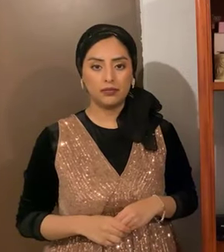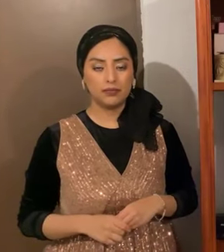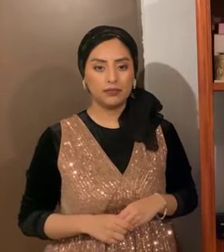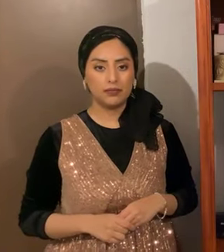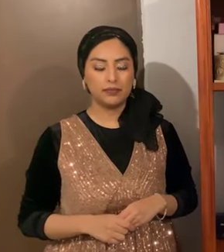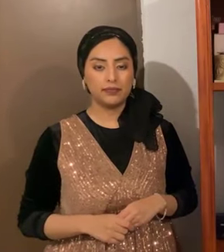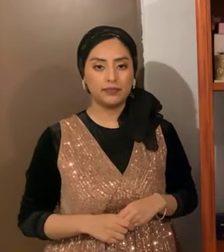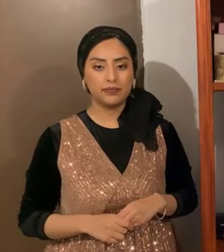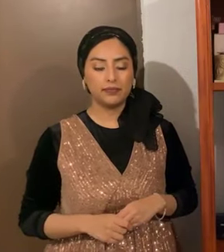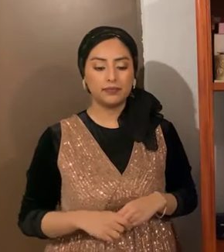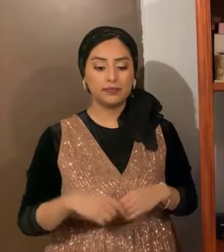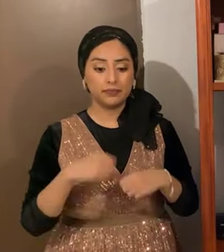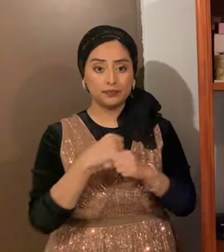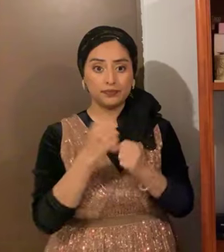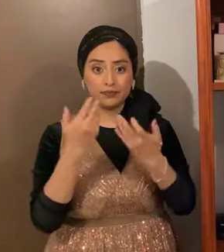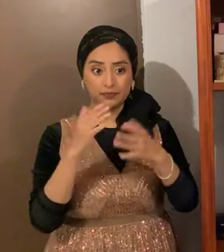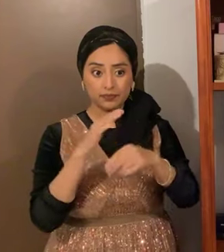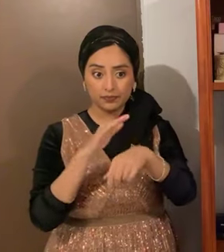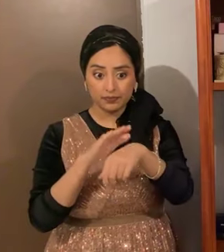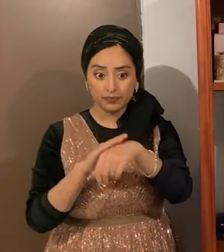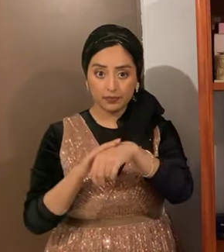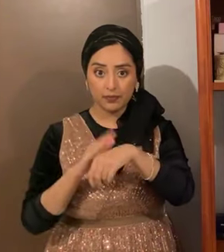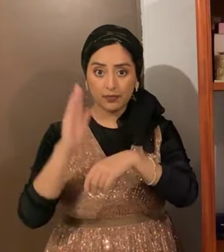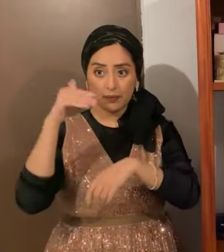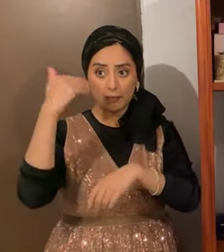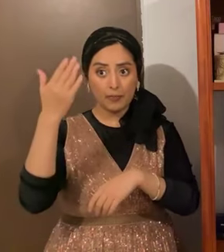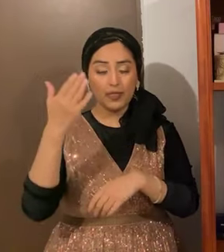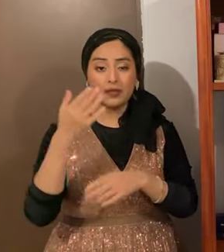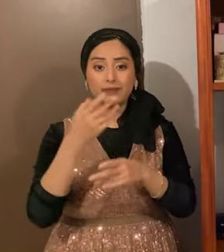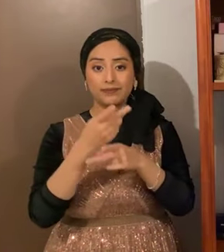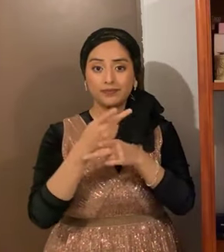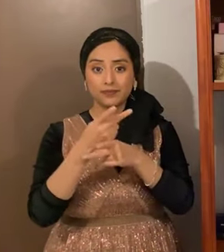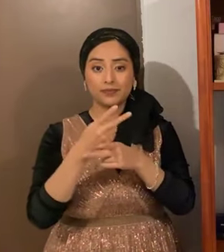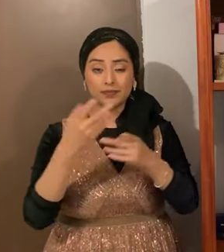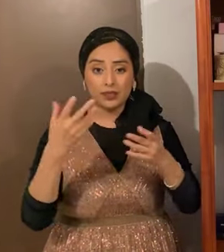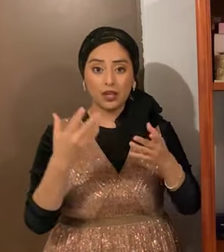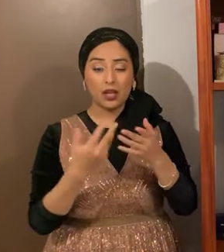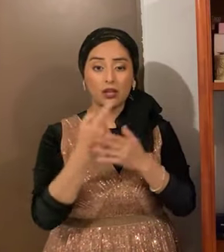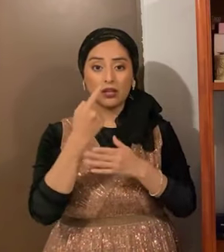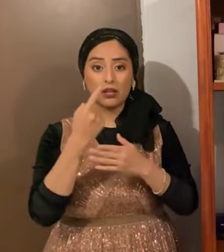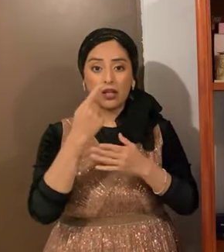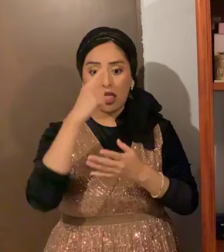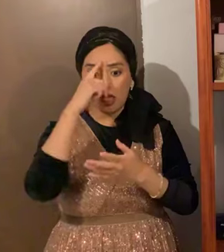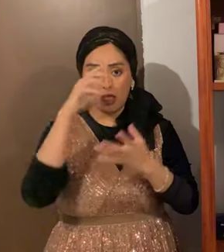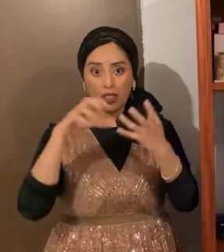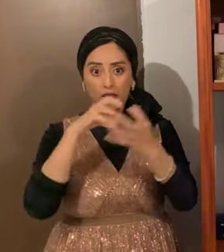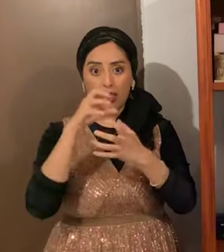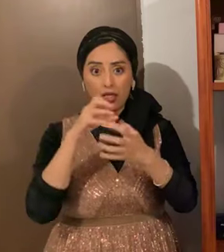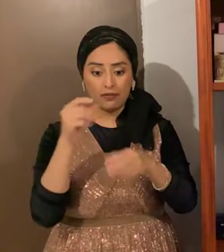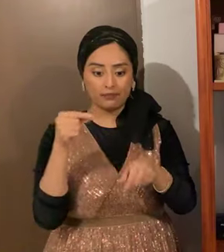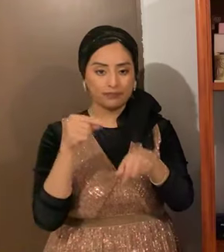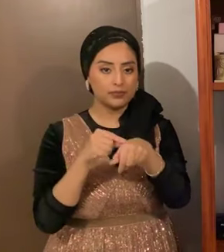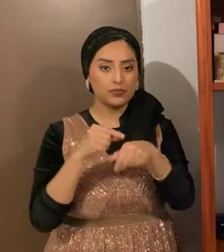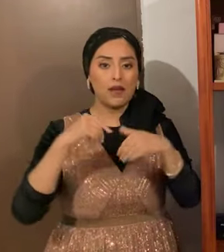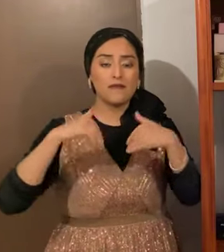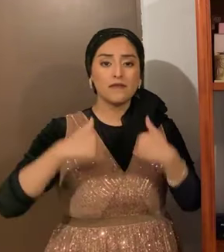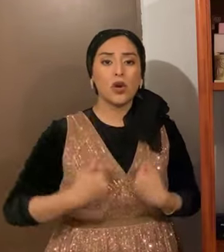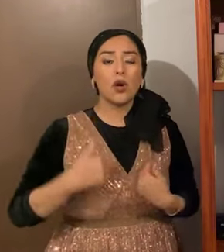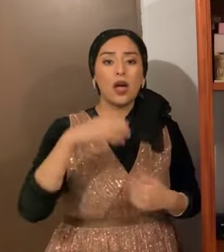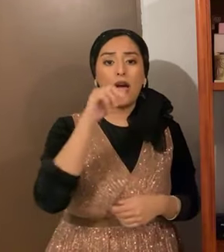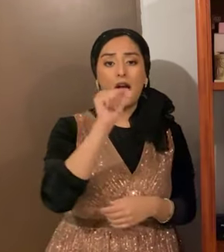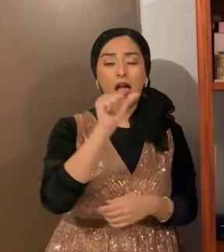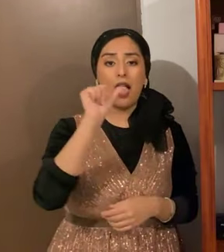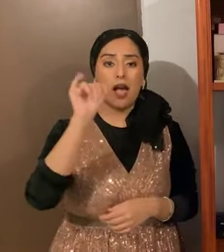Los fabricantes ya lo avisan, se avecina una nueva crisis de microchips por culpa de la inteligencia artificial. Se